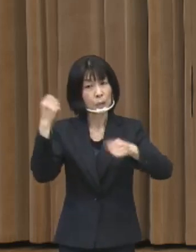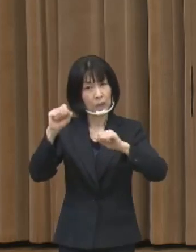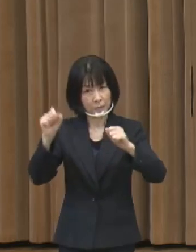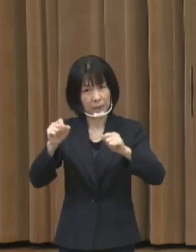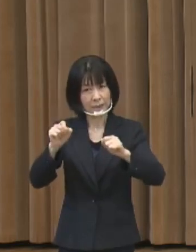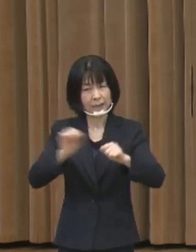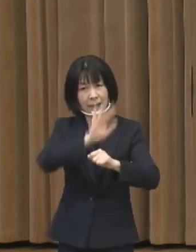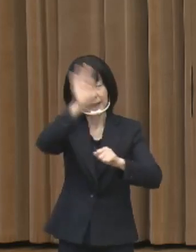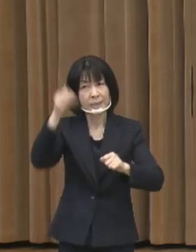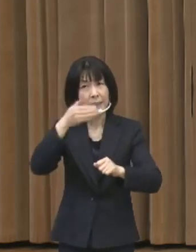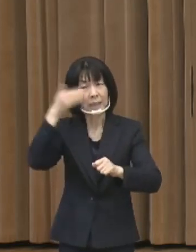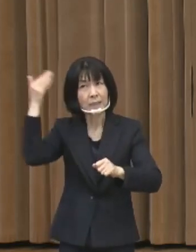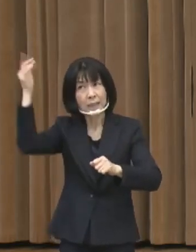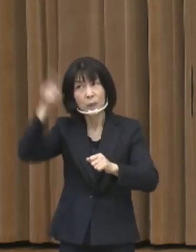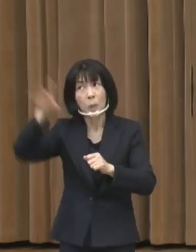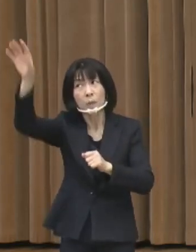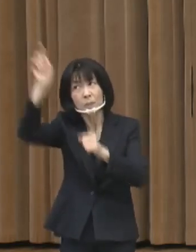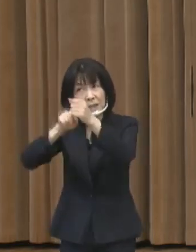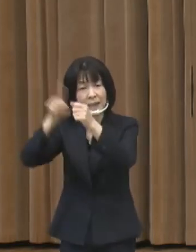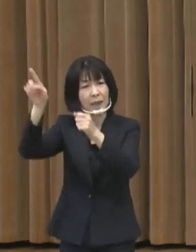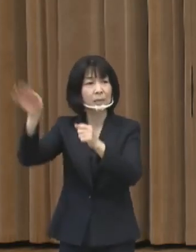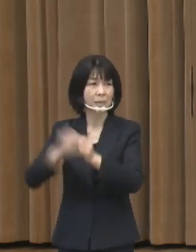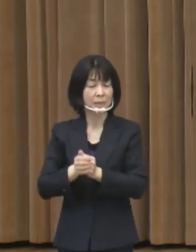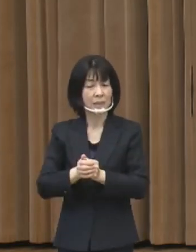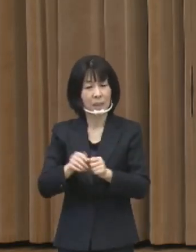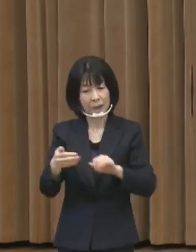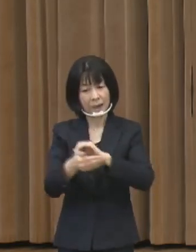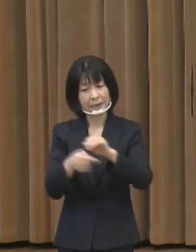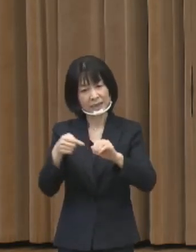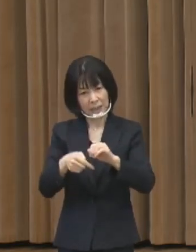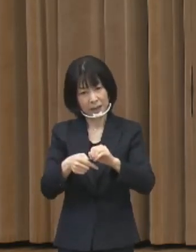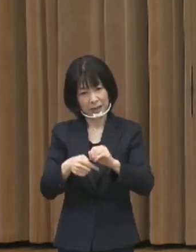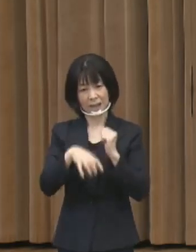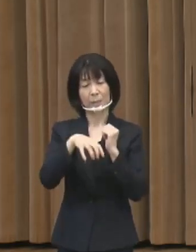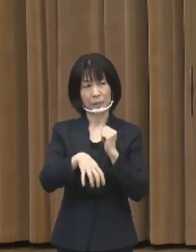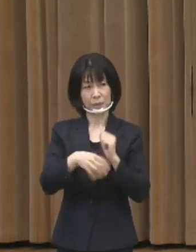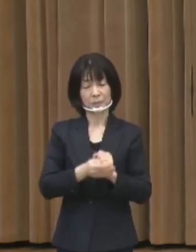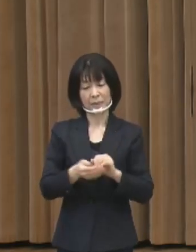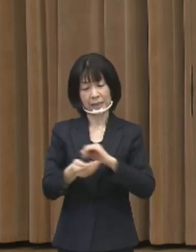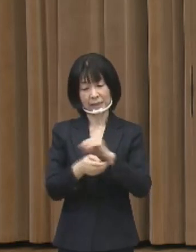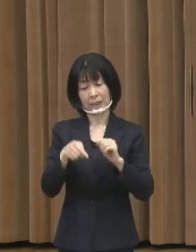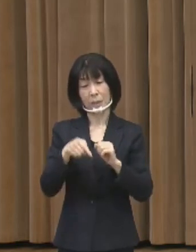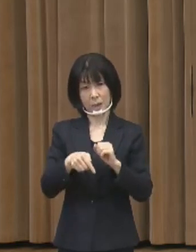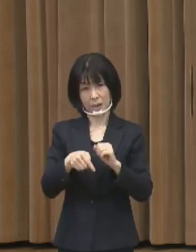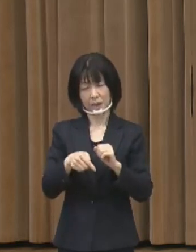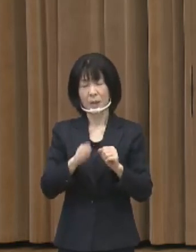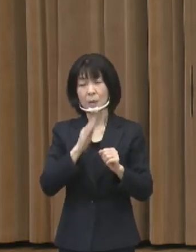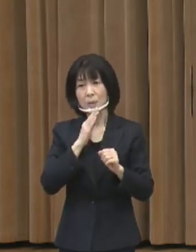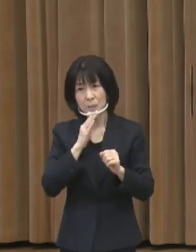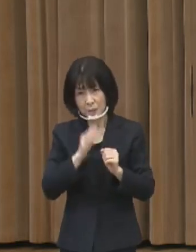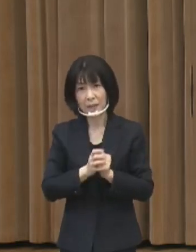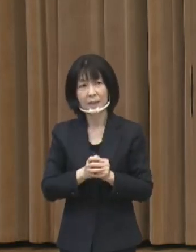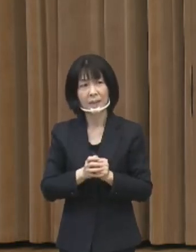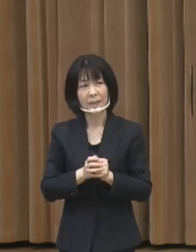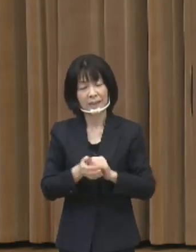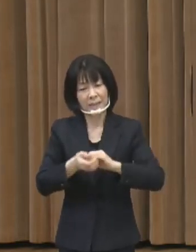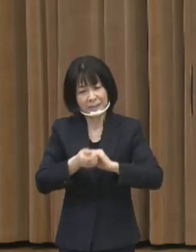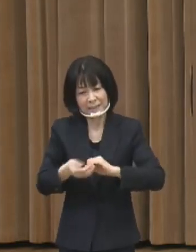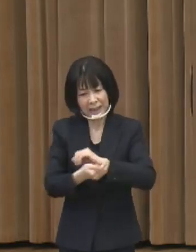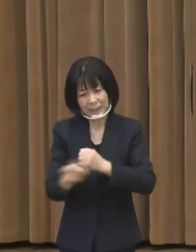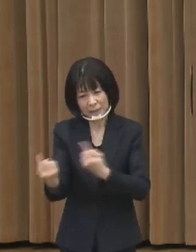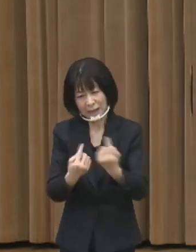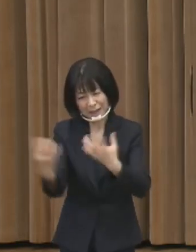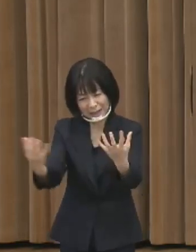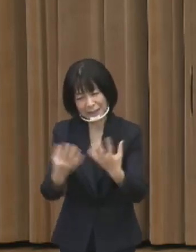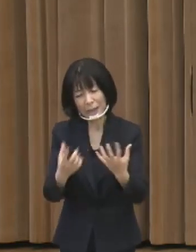されていますけれども、今ちょうどテレビでも埼玉が舞台のところで、埼玉としては本来であれば、ぜひ埼玉に来てほしい